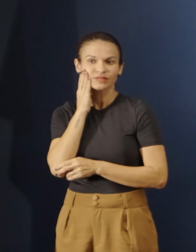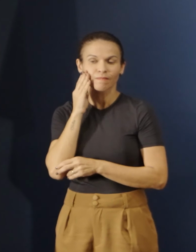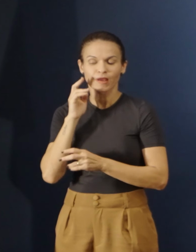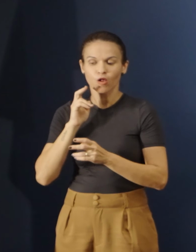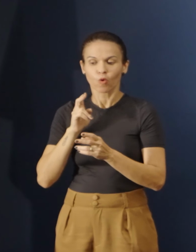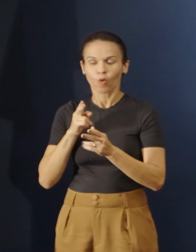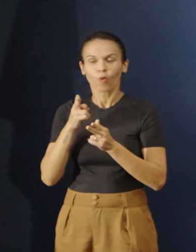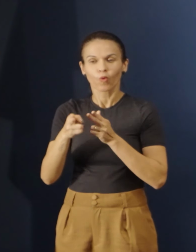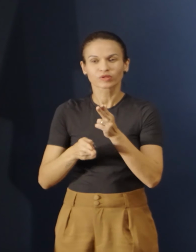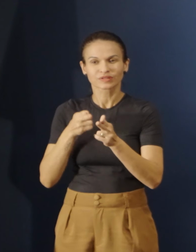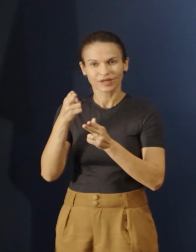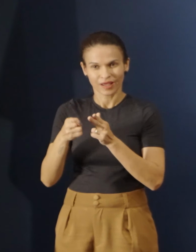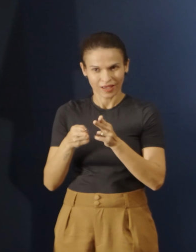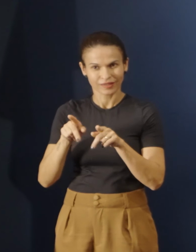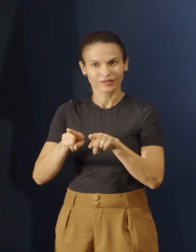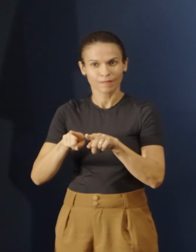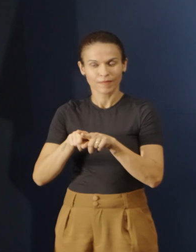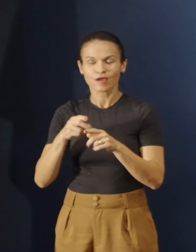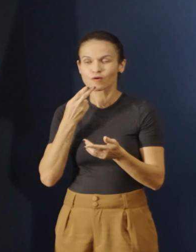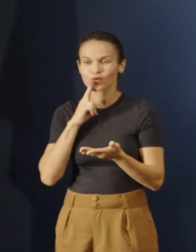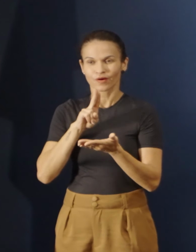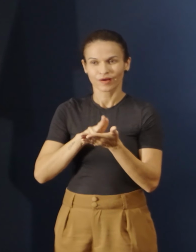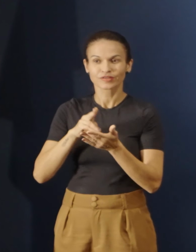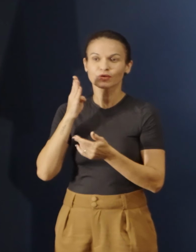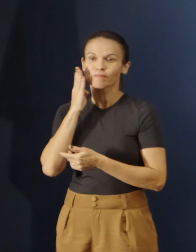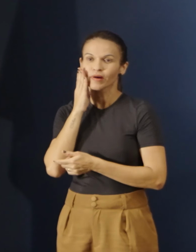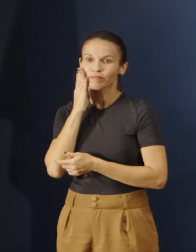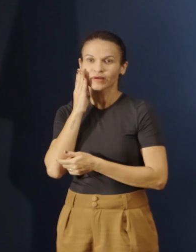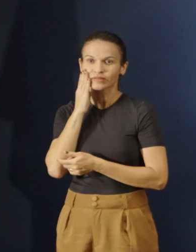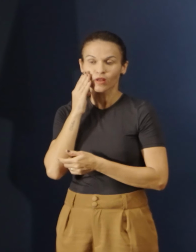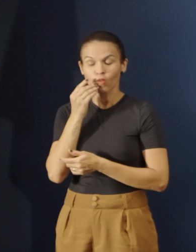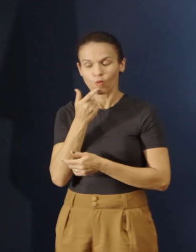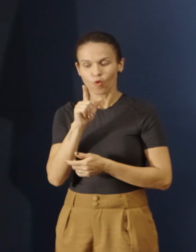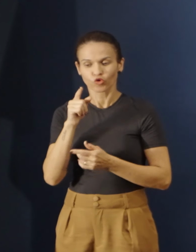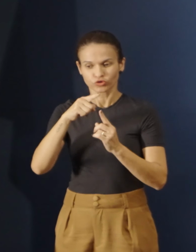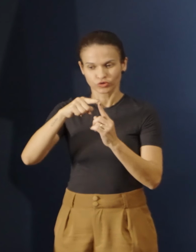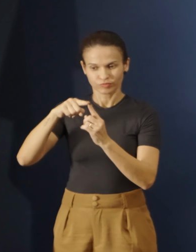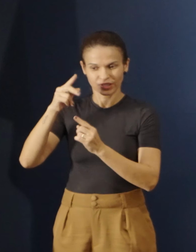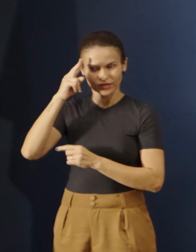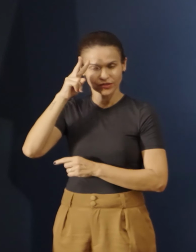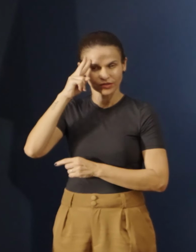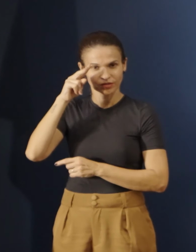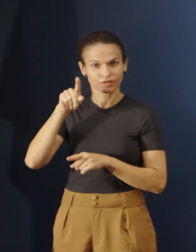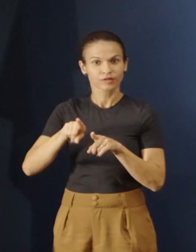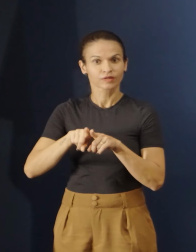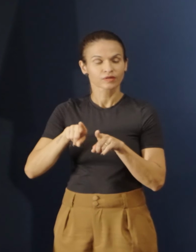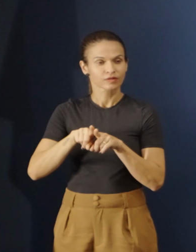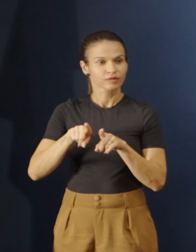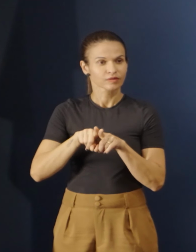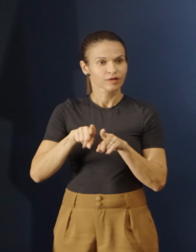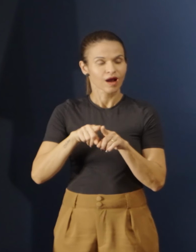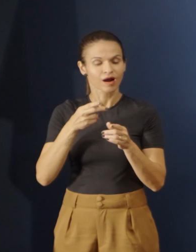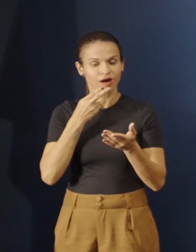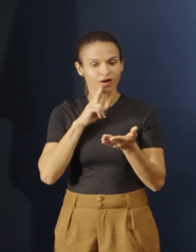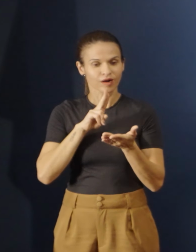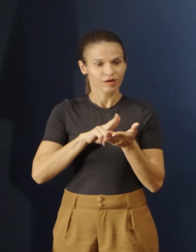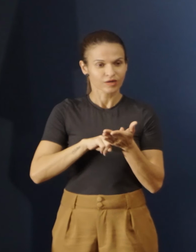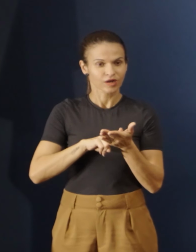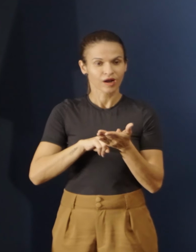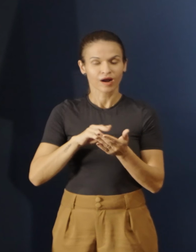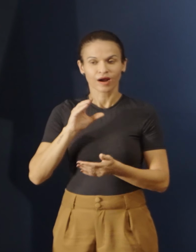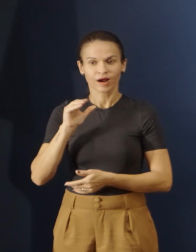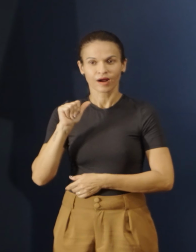pelo correio de Barbacena, né? Aqui eu conto um pouco dessa história. E o de Cavalcante, né? Ou seja, a correspondência do de